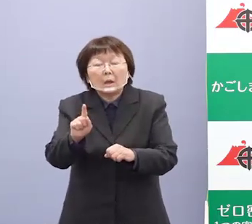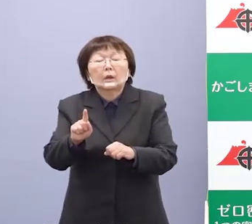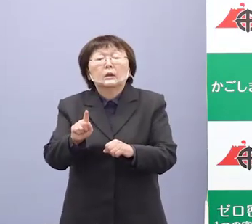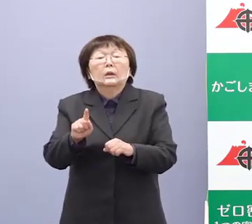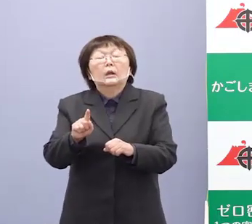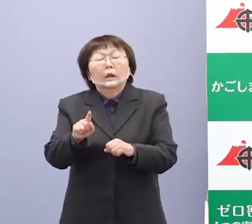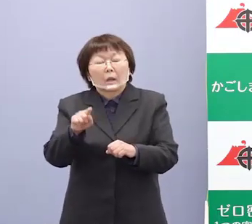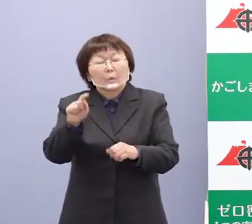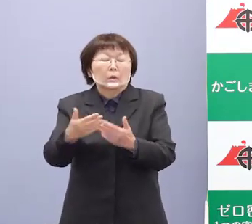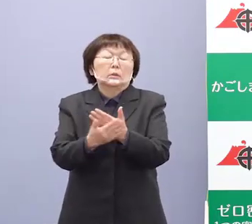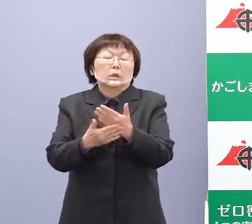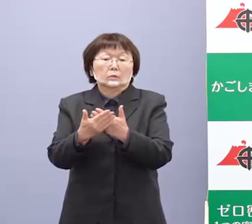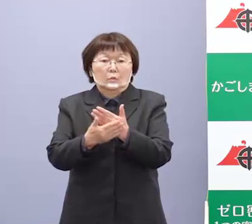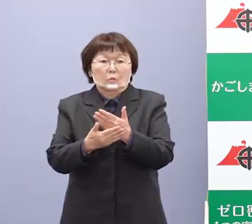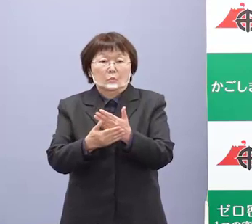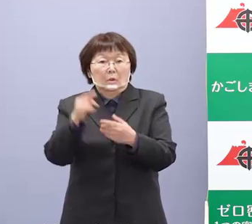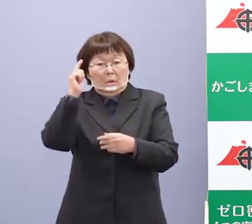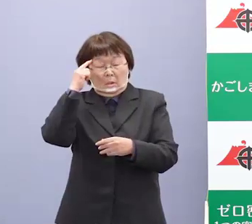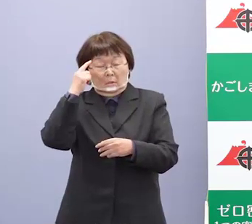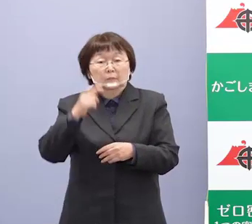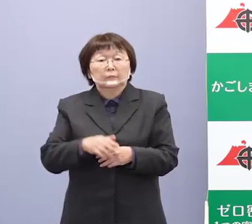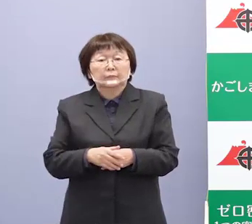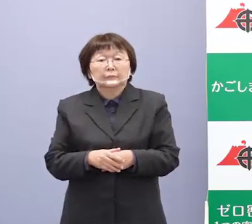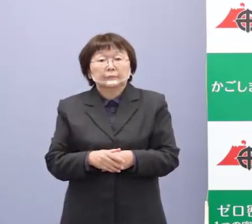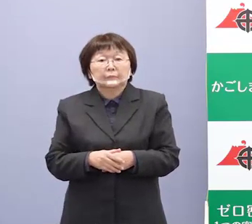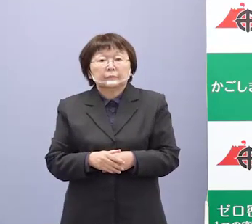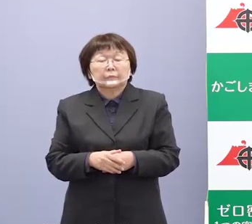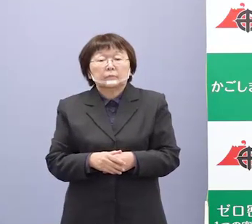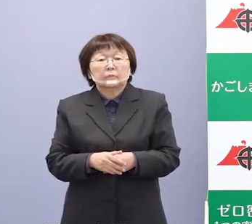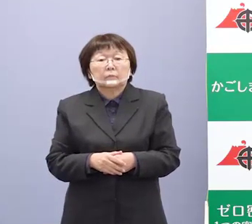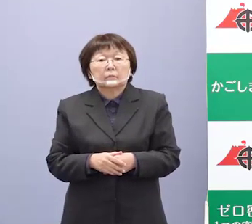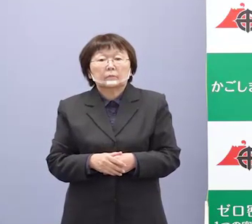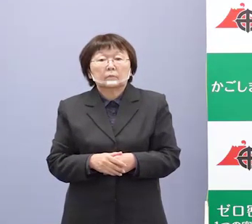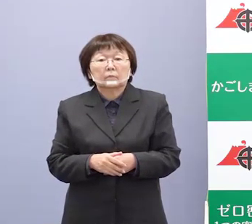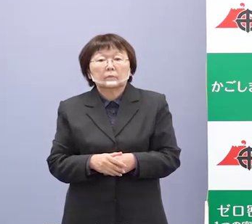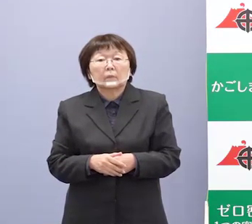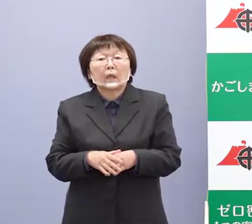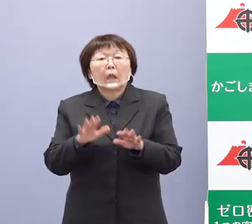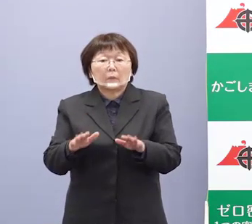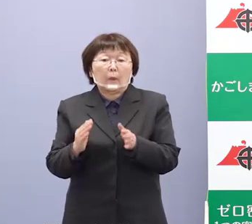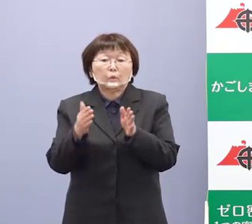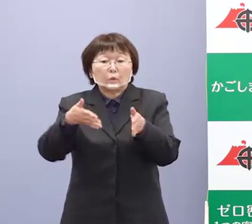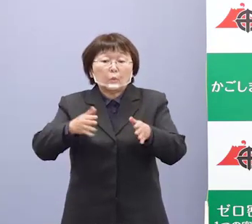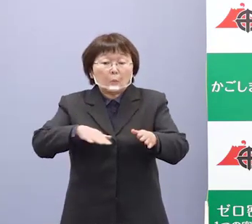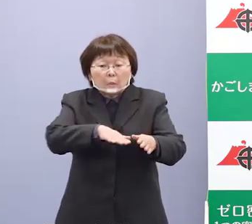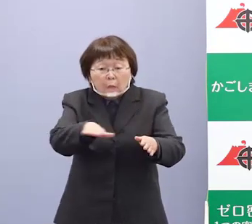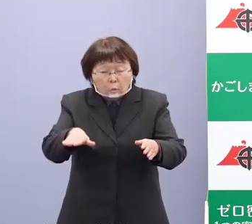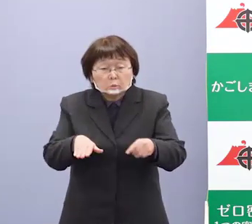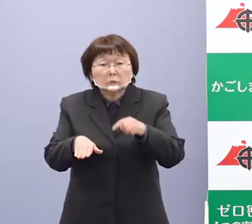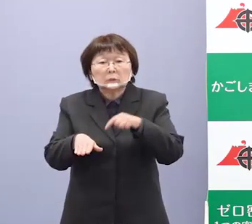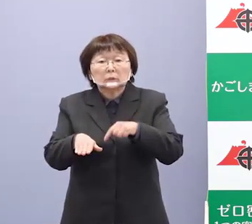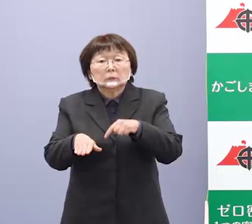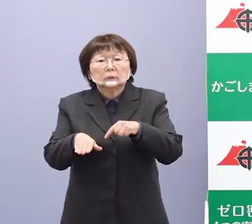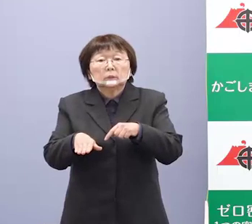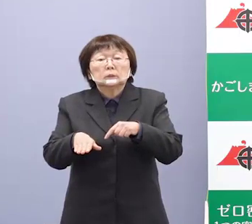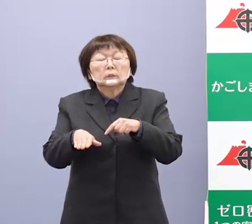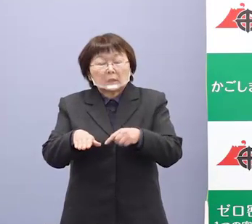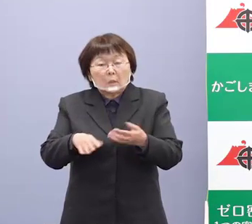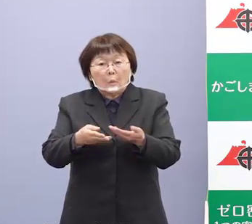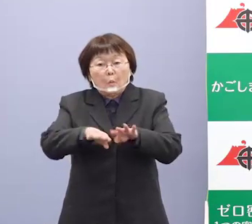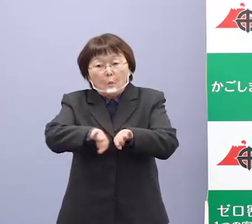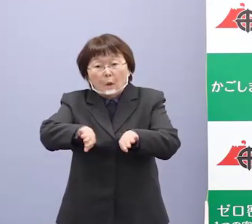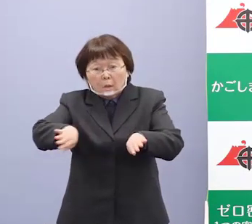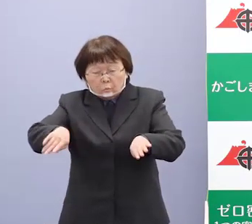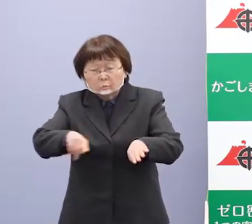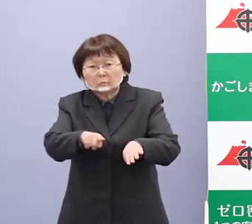ということ、ここが非常に重要だと考えているからです。と言いますのが、今、ドルフィンポート跡地もそのゾーニングの一つの対象とな